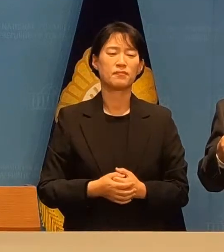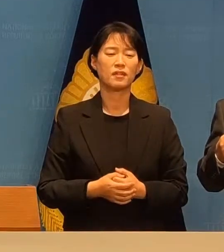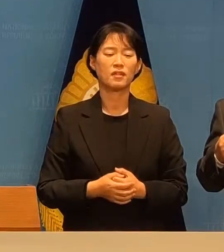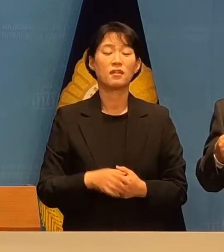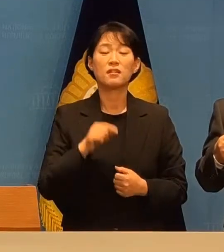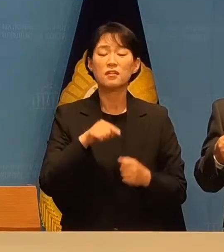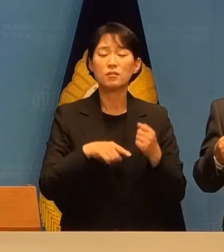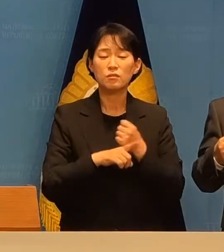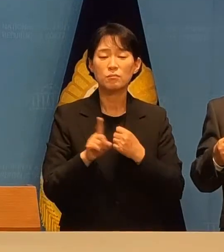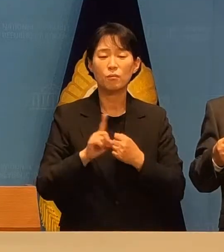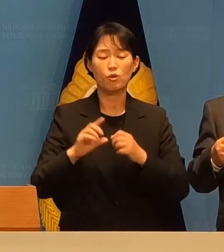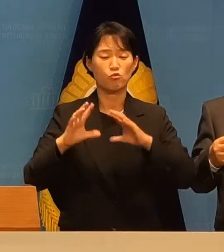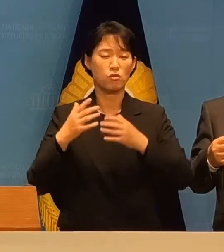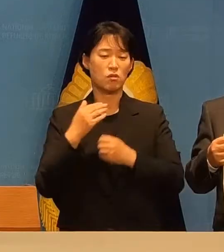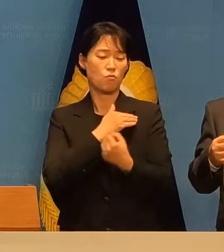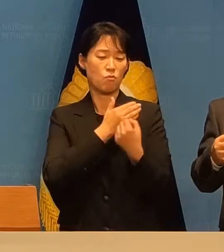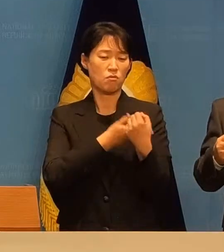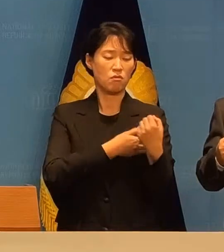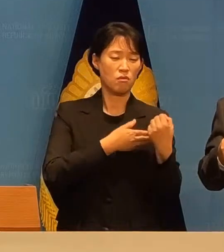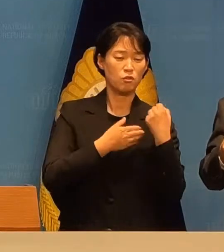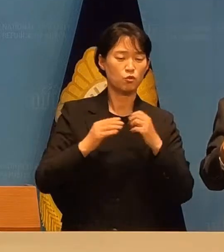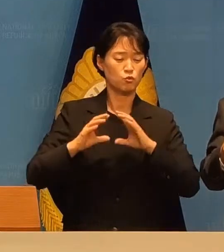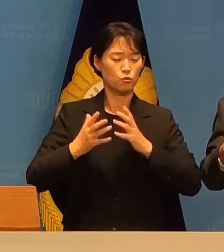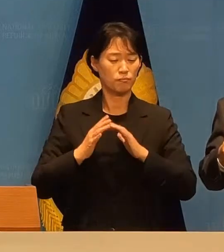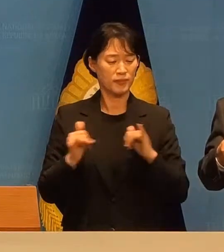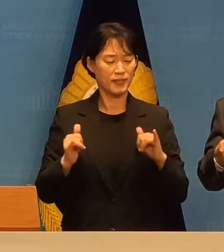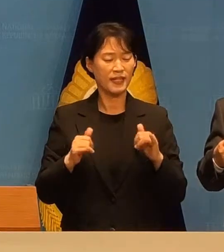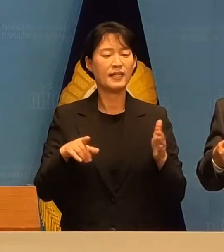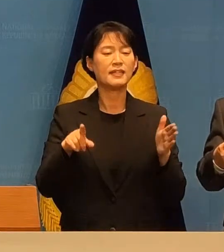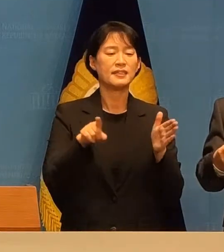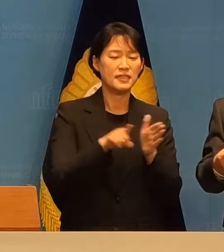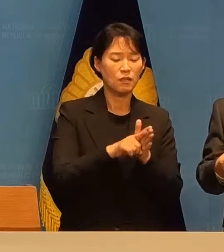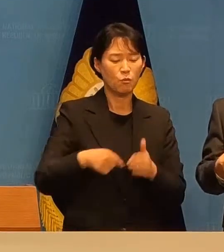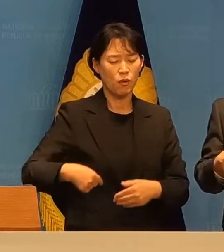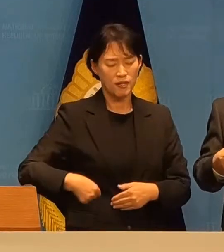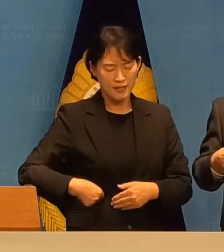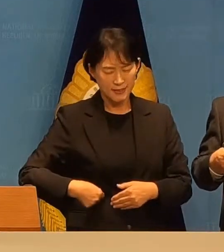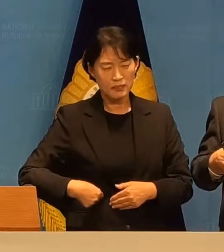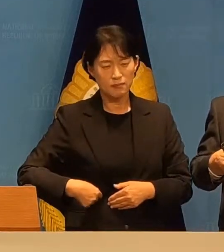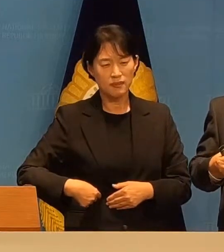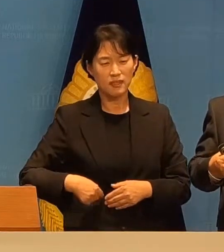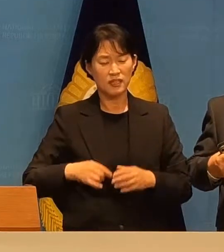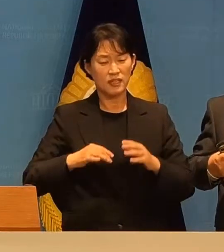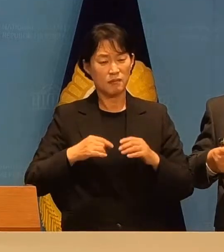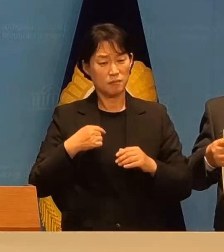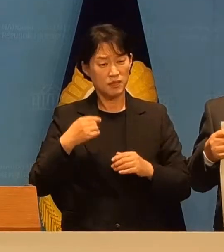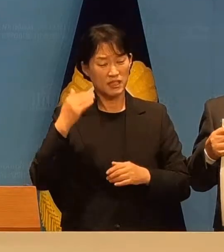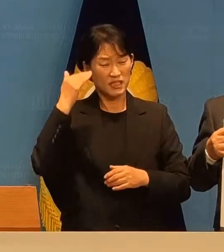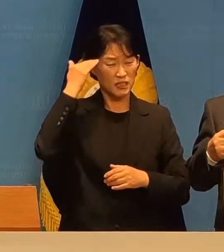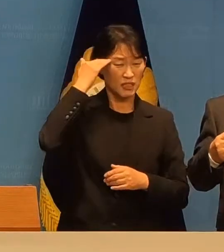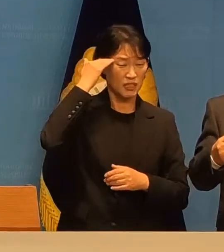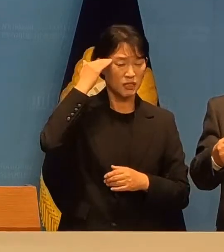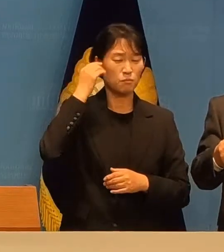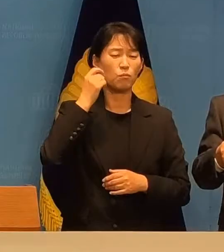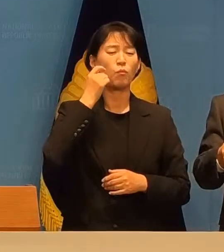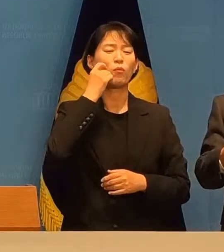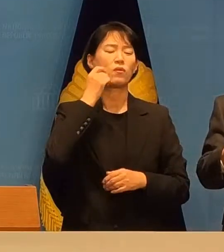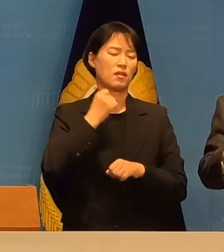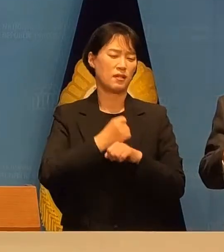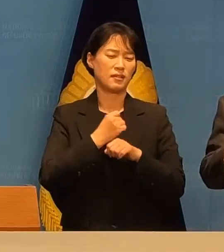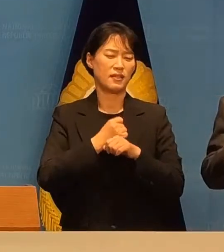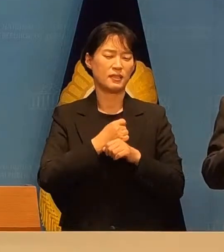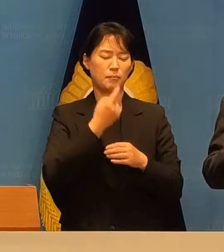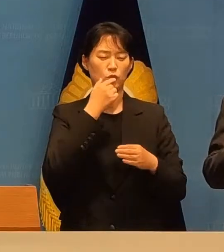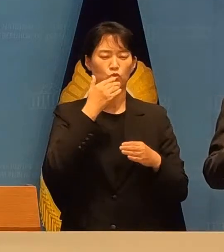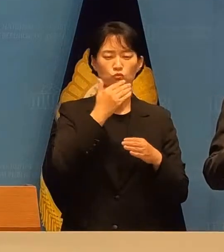이유는 국가 권력은 국민의 신앙과 양심의 세계를 침범할 수 없다는